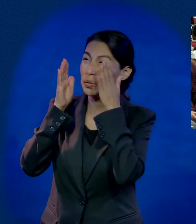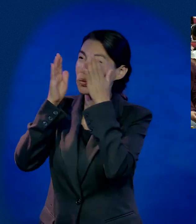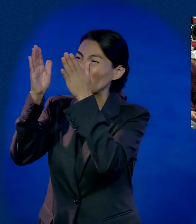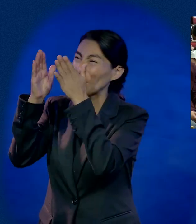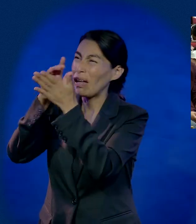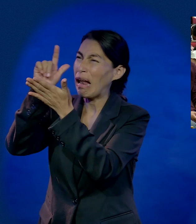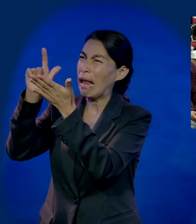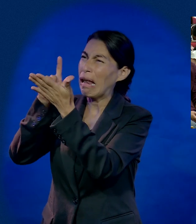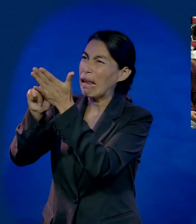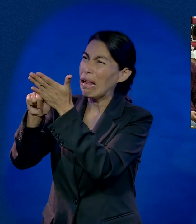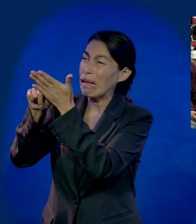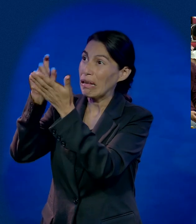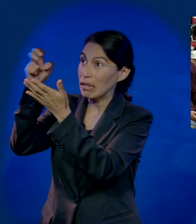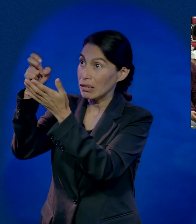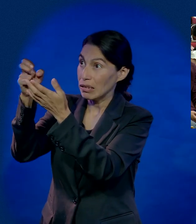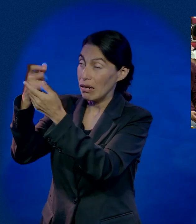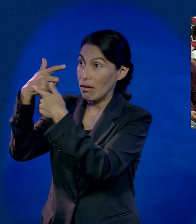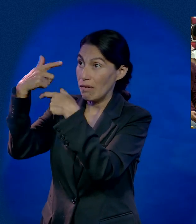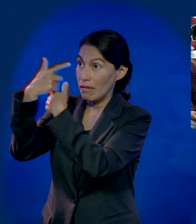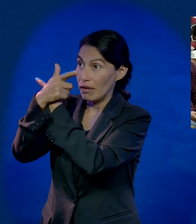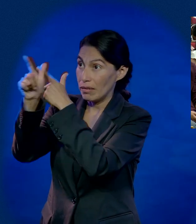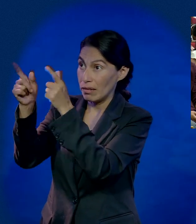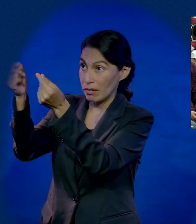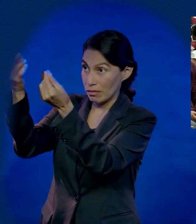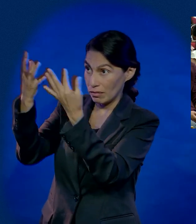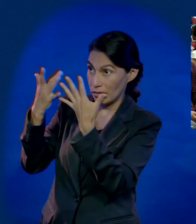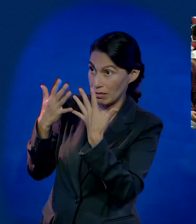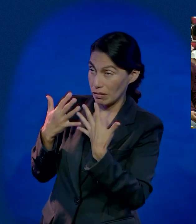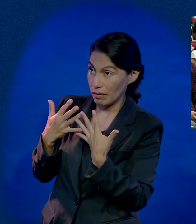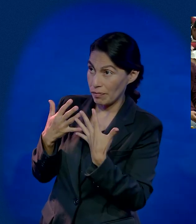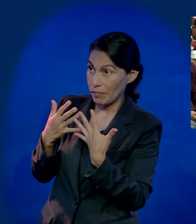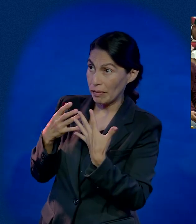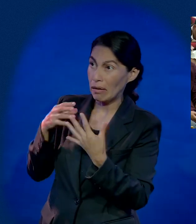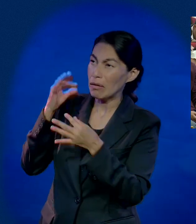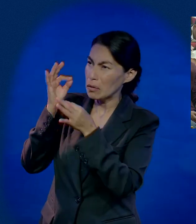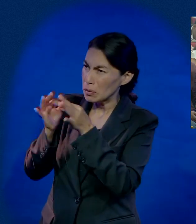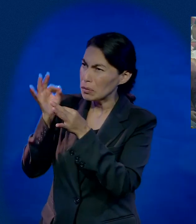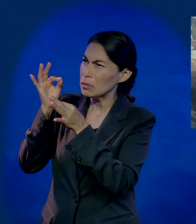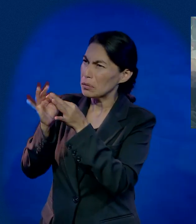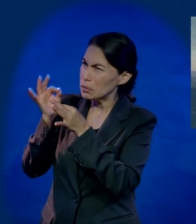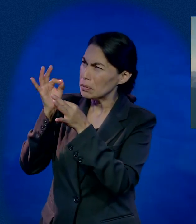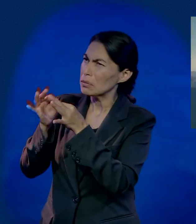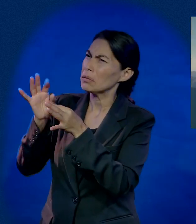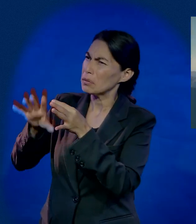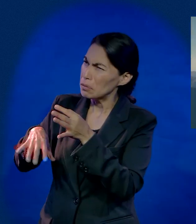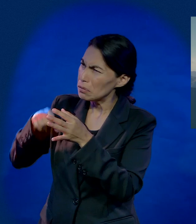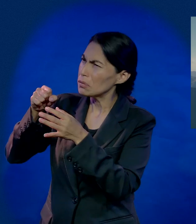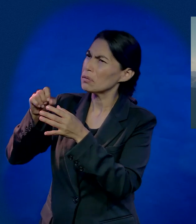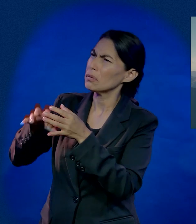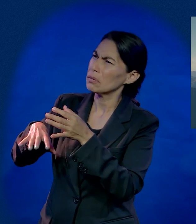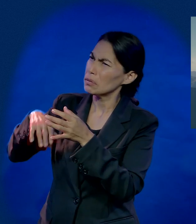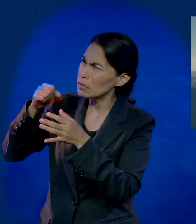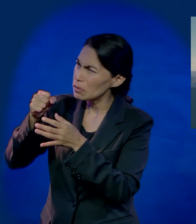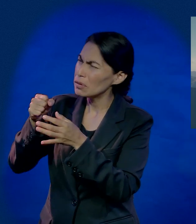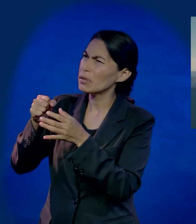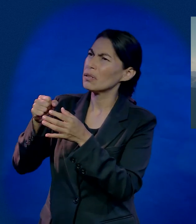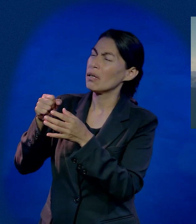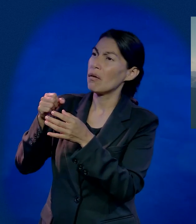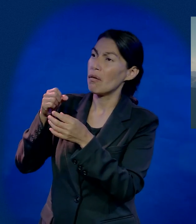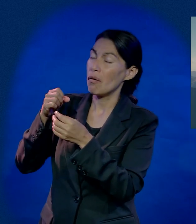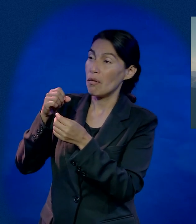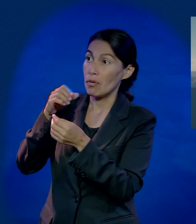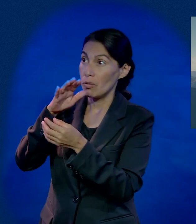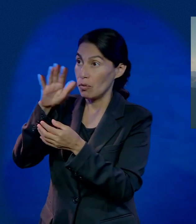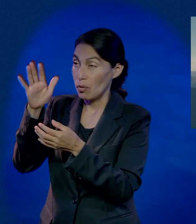pero quien se fija atentamente en la ley perfecta que da libertad y persevera en ella,